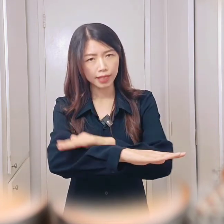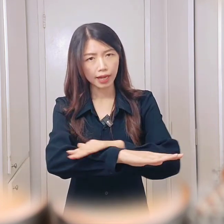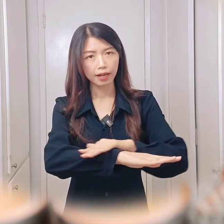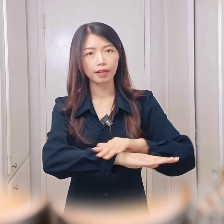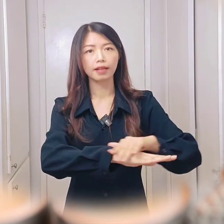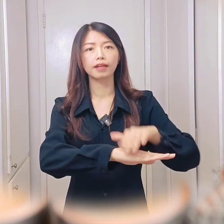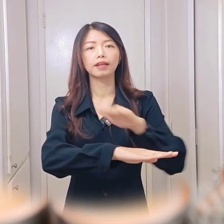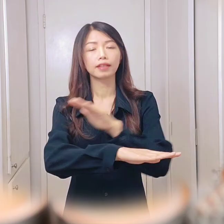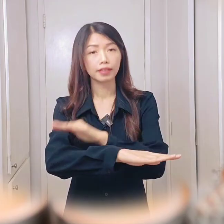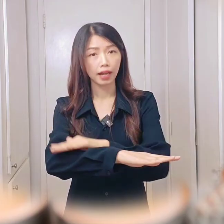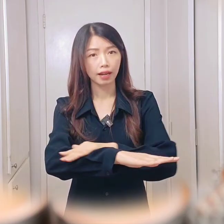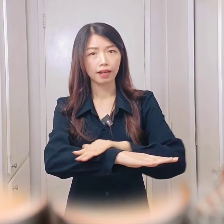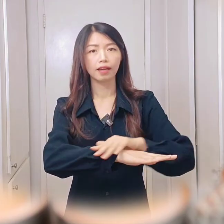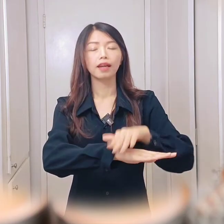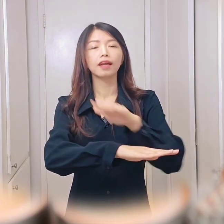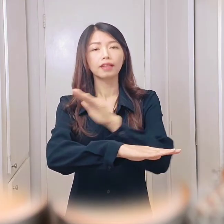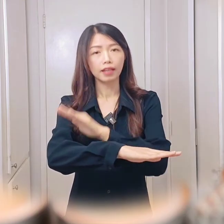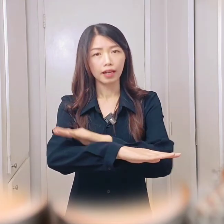돼요. 잘.